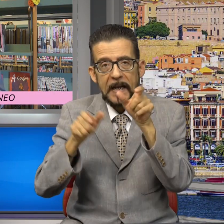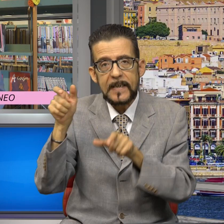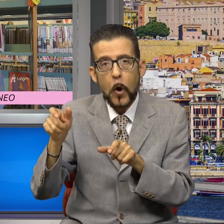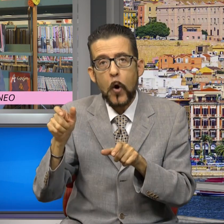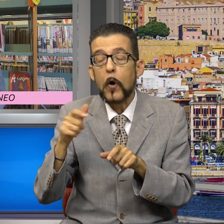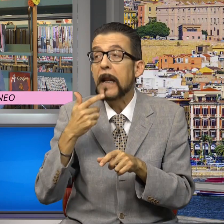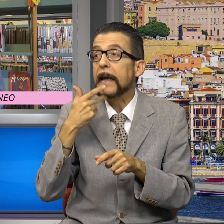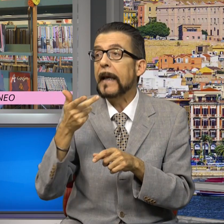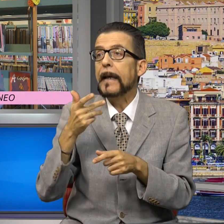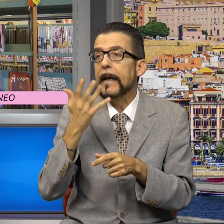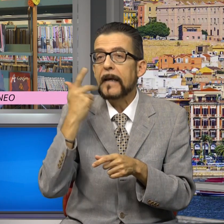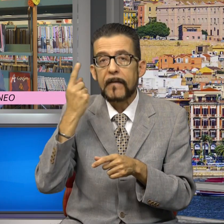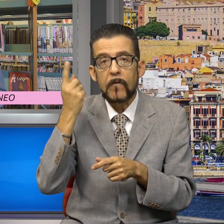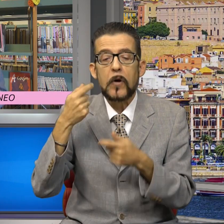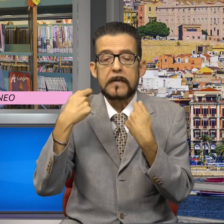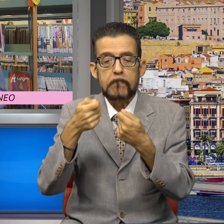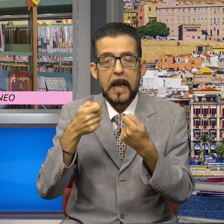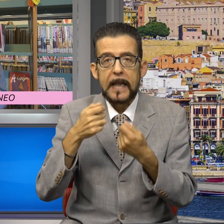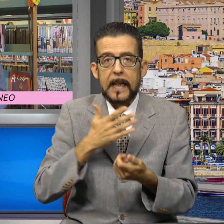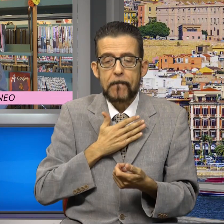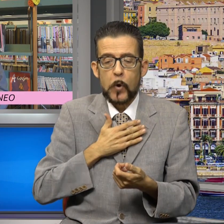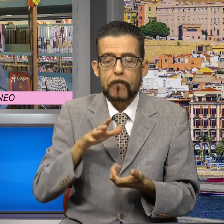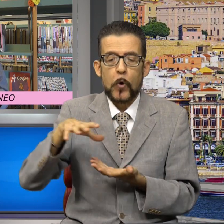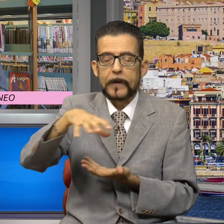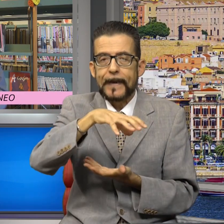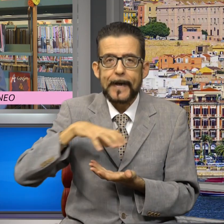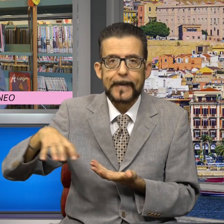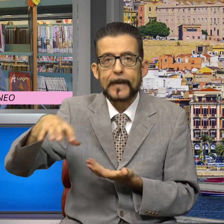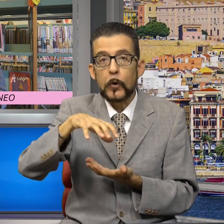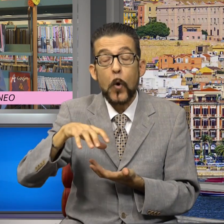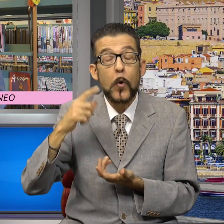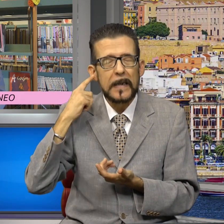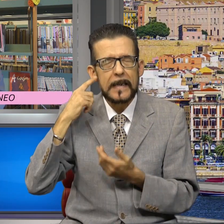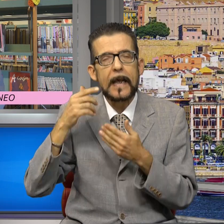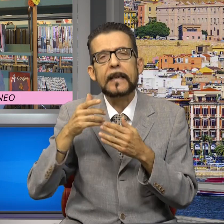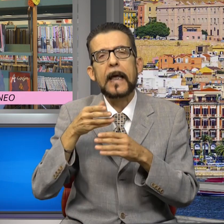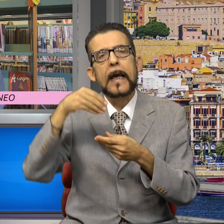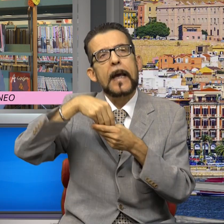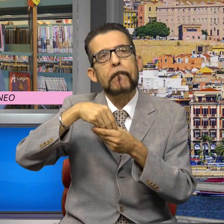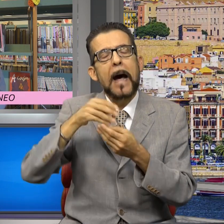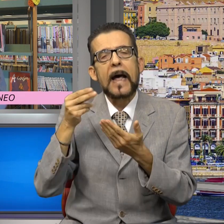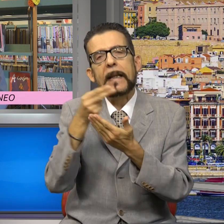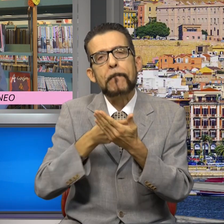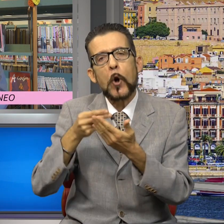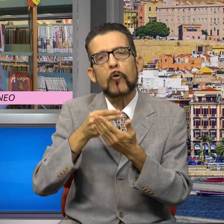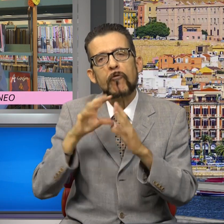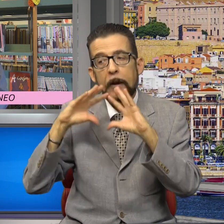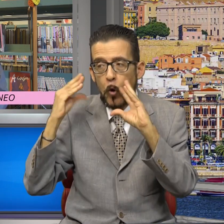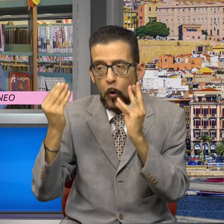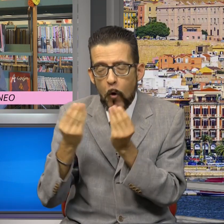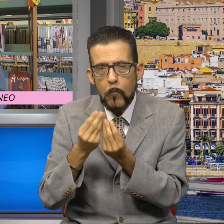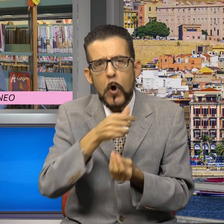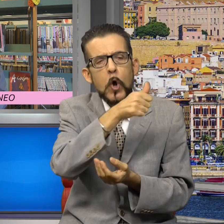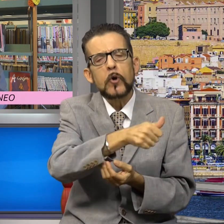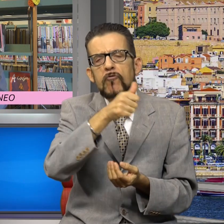di investire sul proprio territorio affinché si sentano parte di un progetto comune. Ogni singola entità da sola